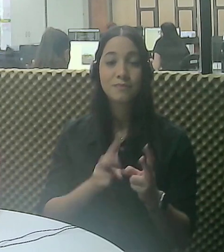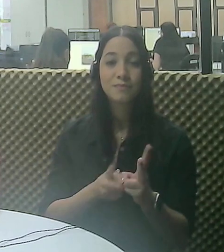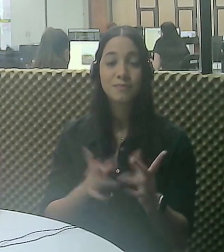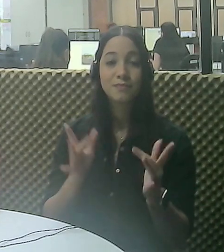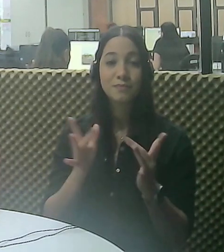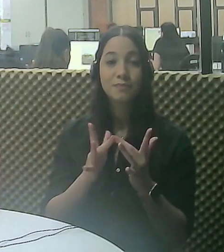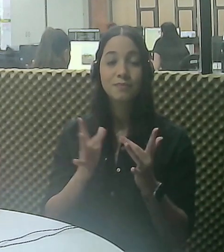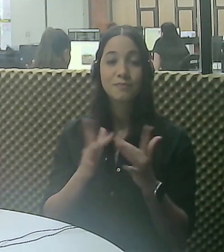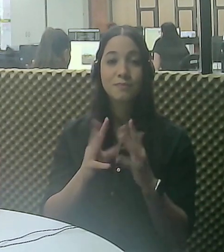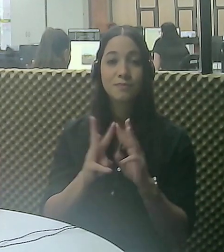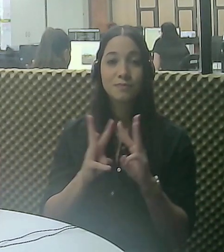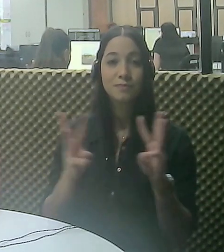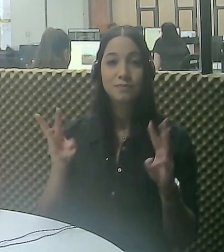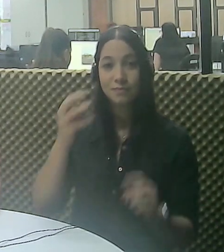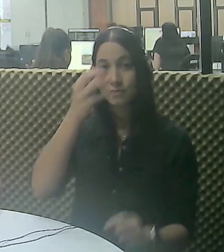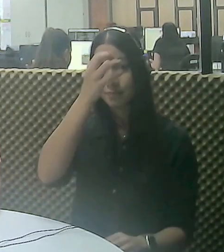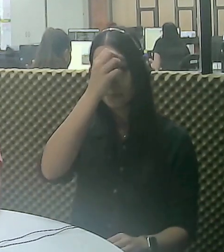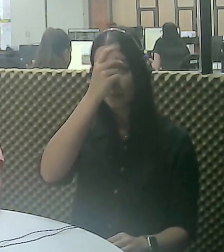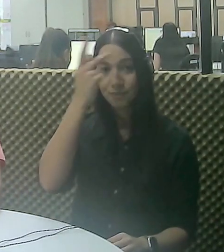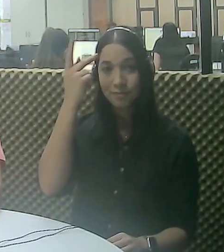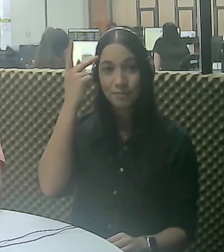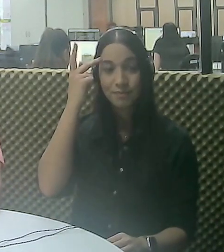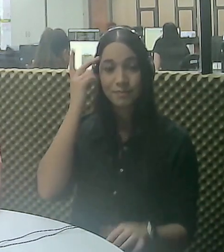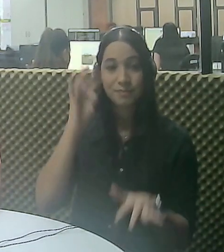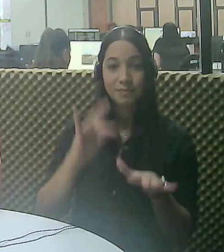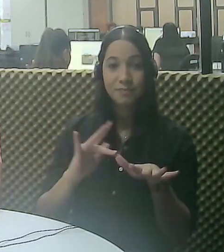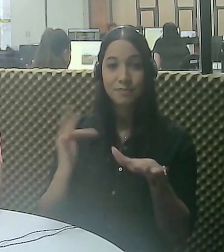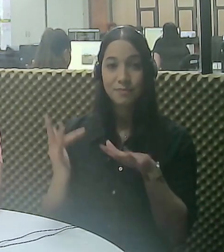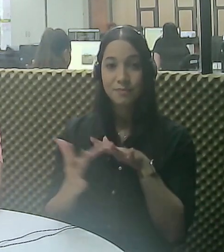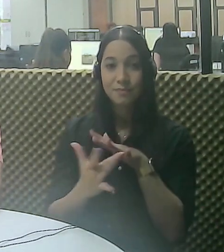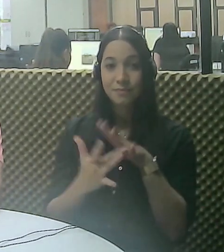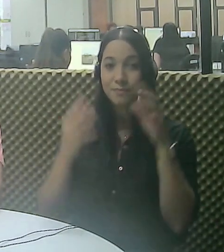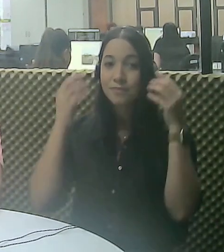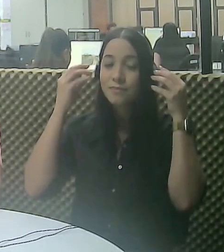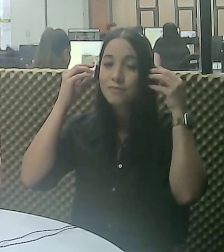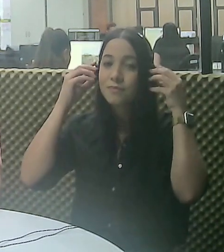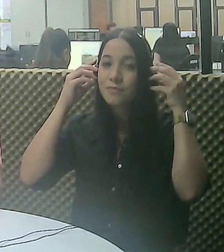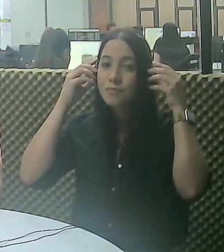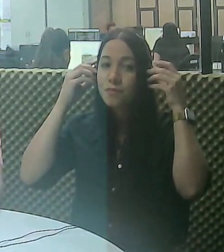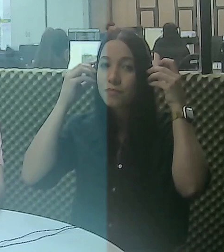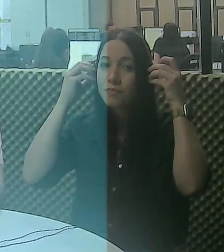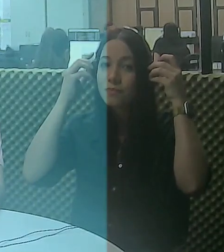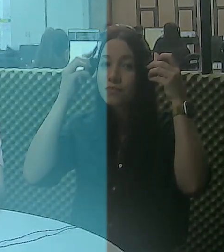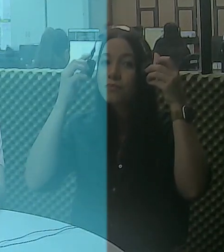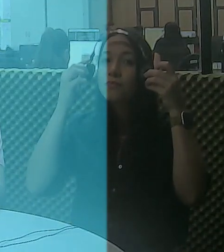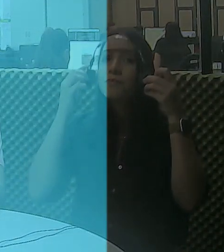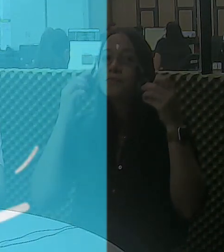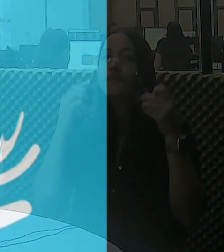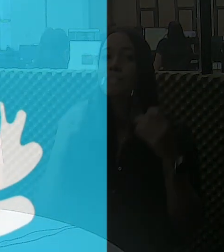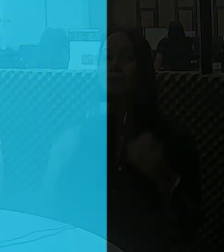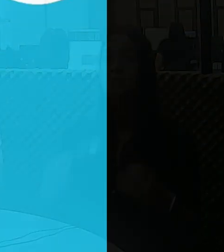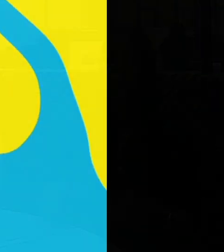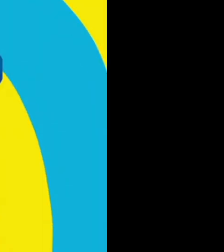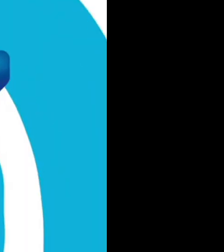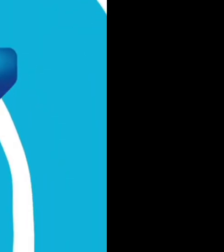Nossa Cidade. Continue conosco no portal da Prefeitura e nas redes sociais.